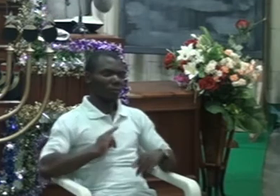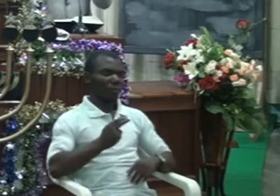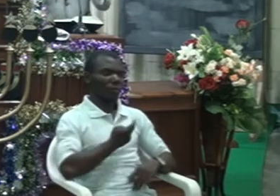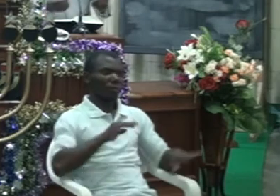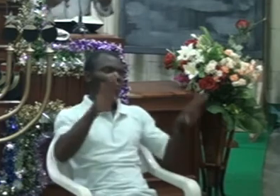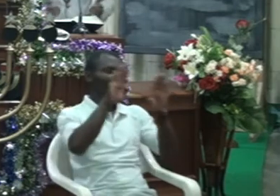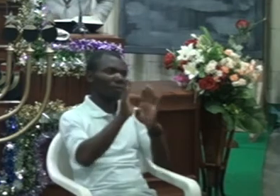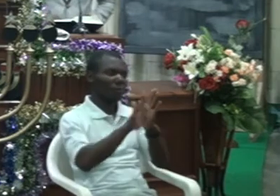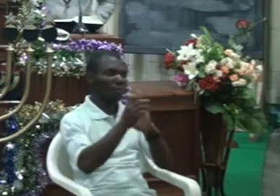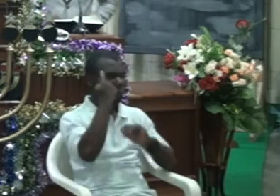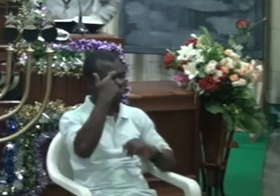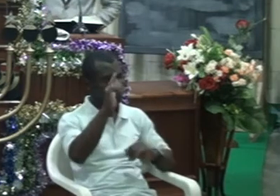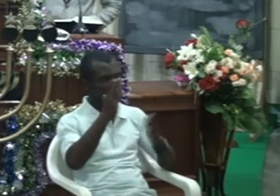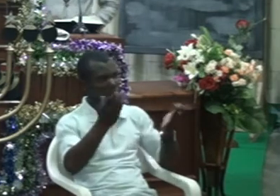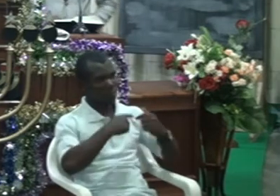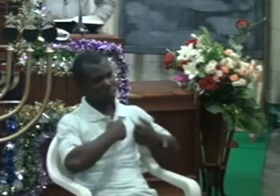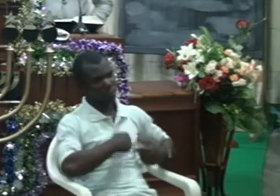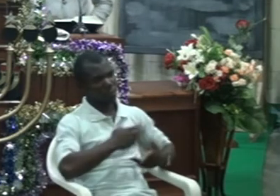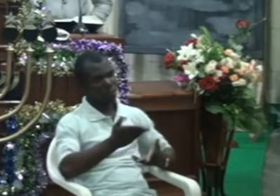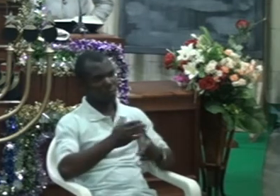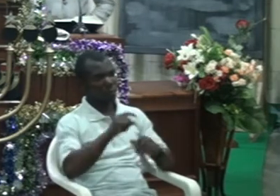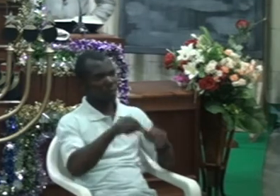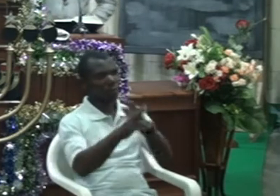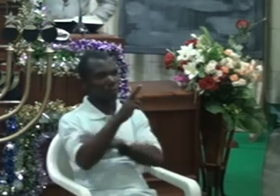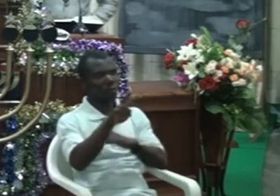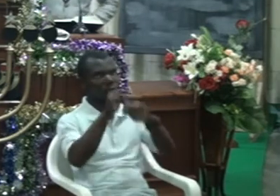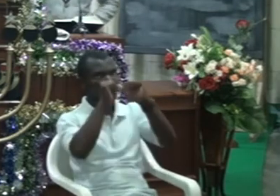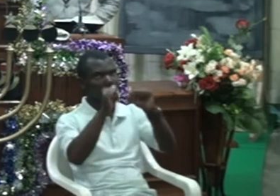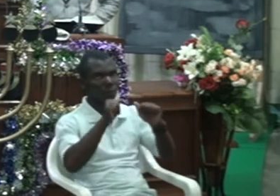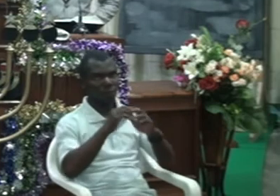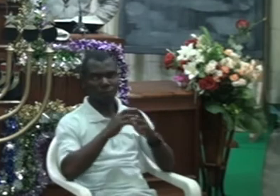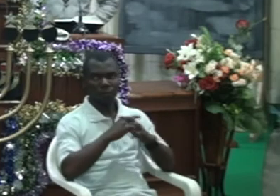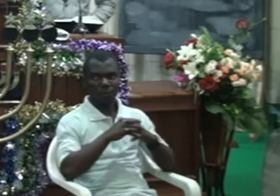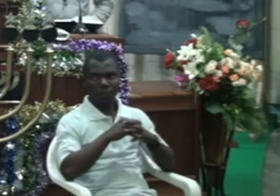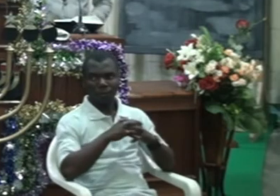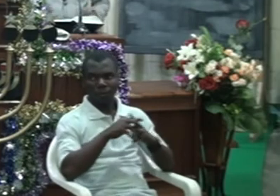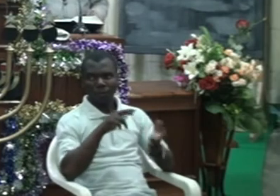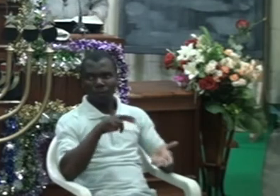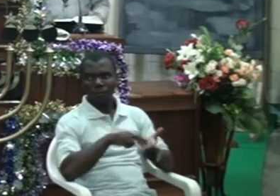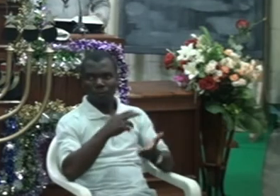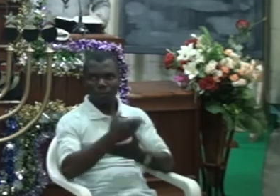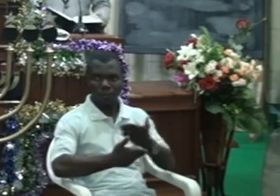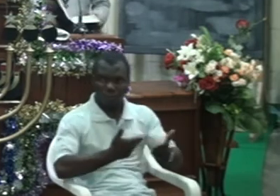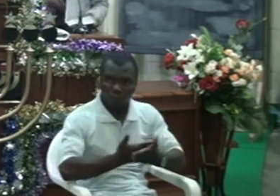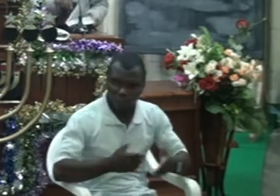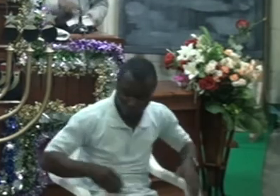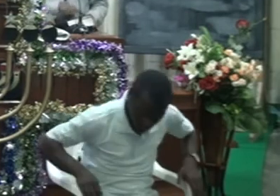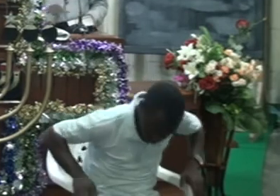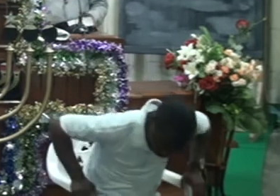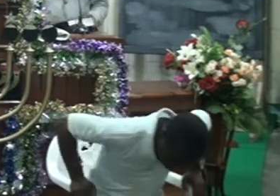Nous lui fermons la porte du cœur. Que le Seigneur vous bénisse. Mettons-nous